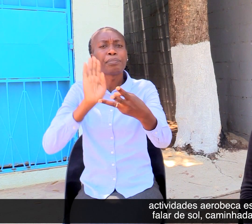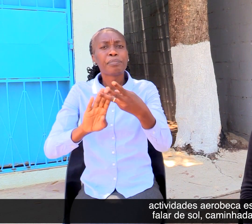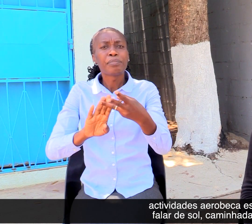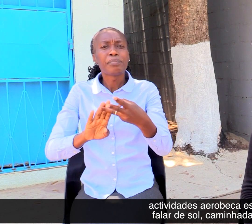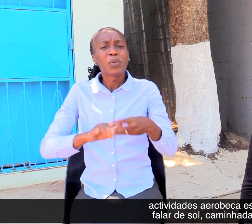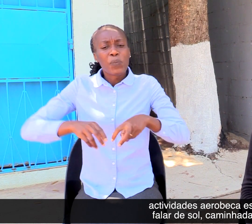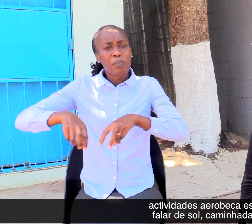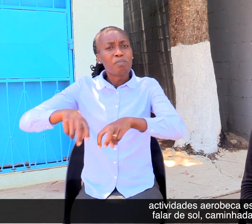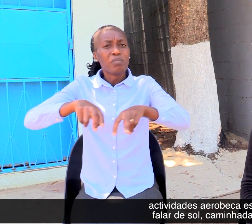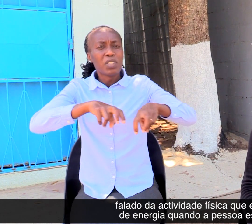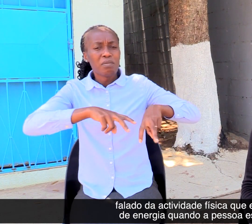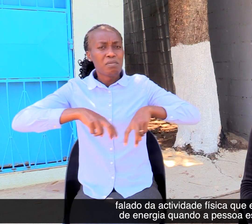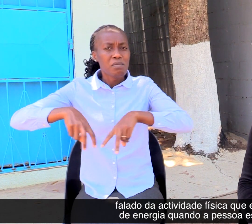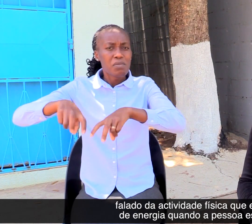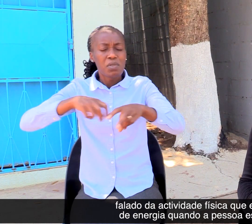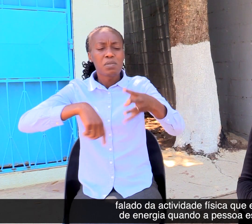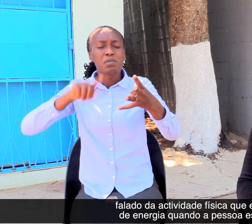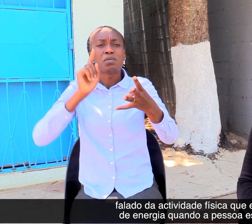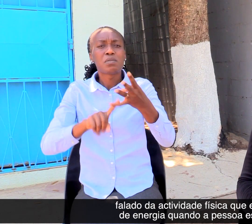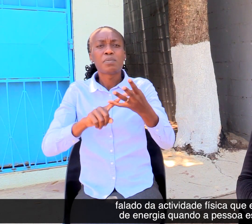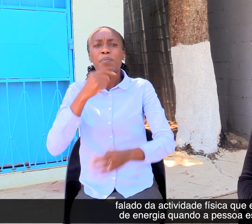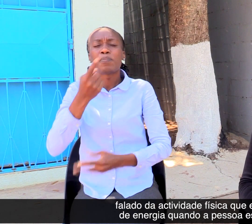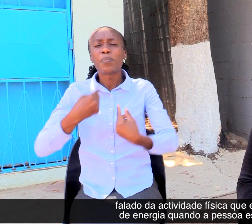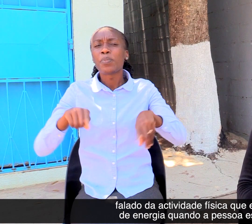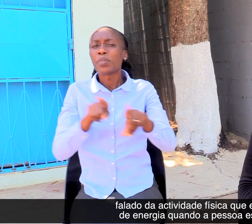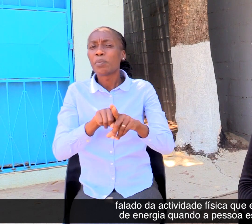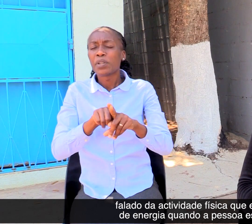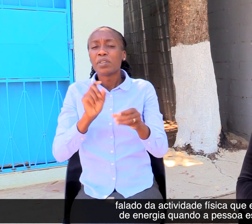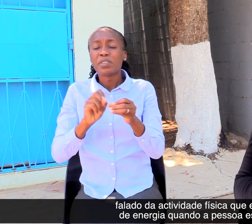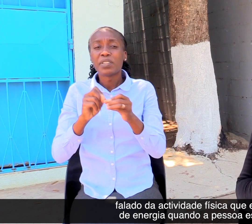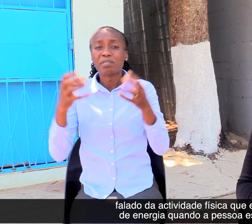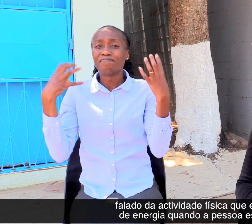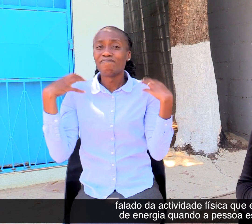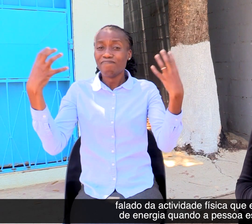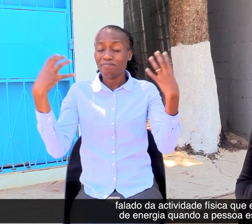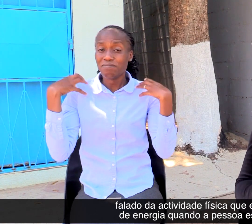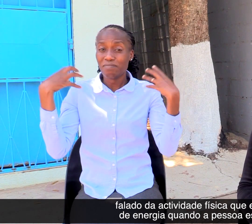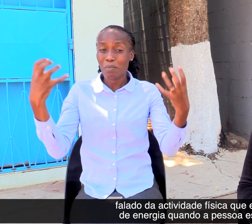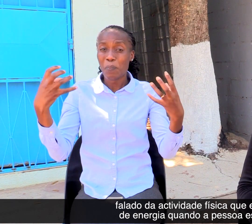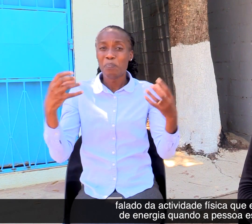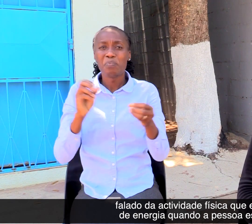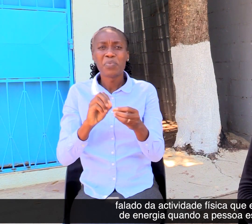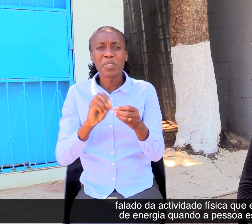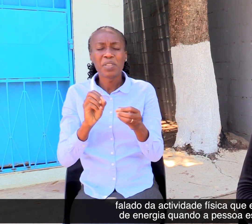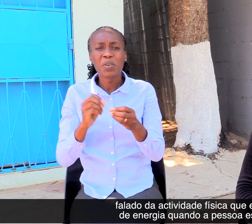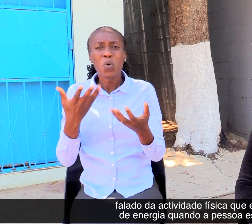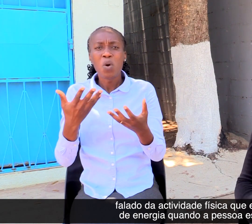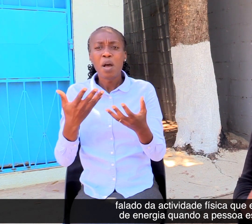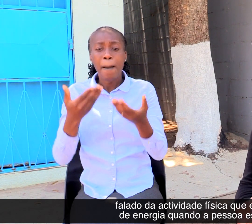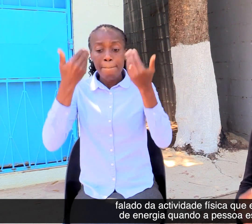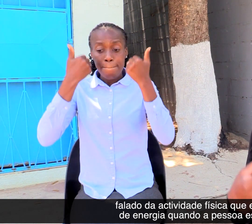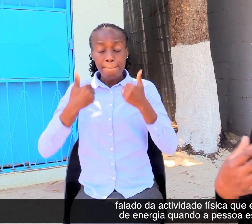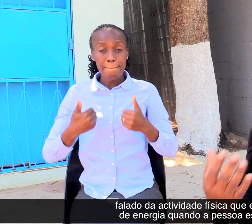de dança. E falando na vertente da atividade física, que é qualquer gasto de energia